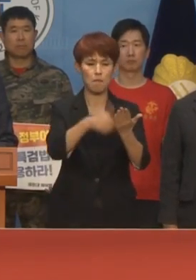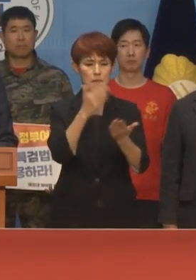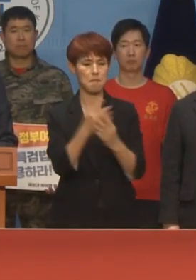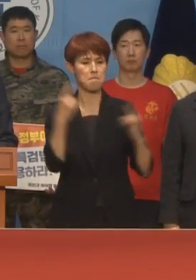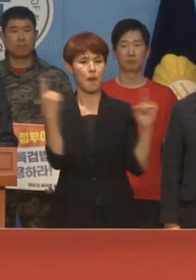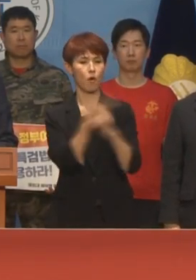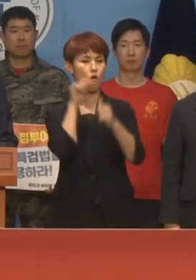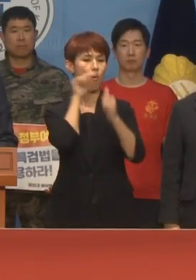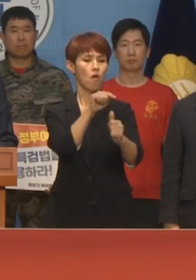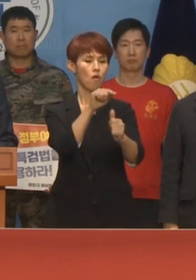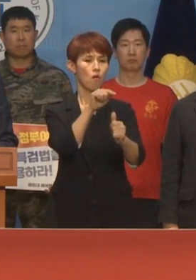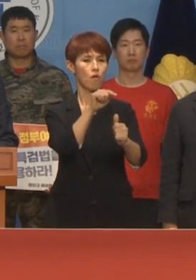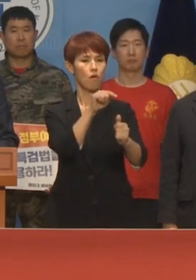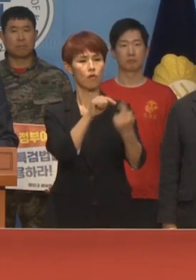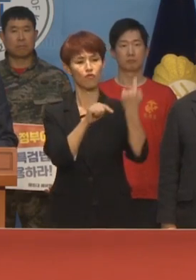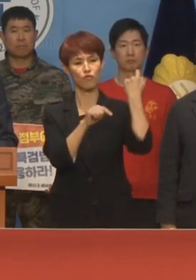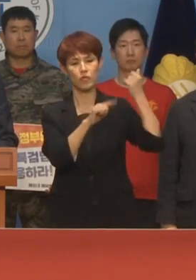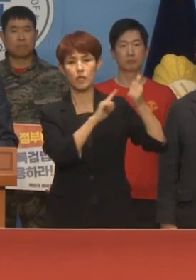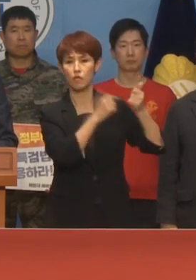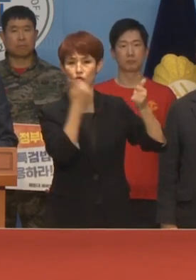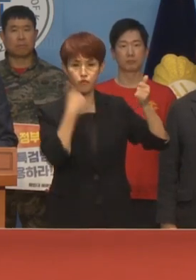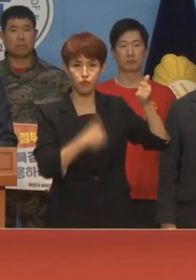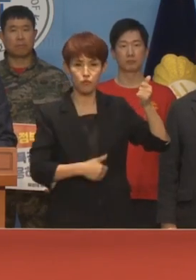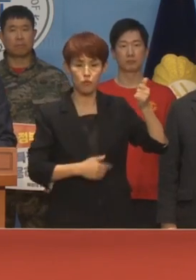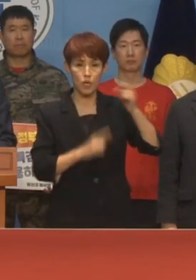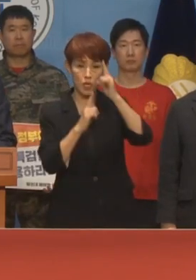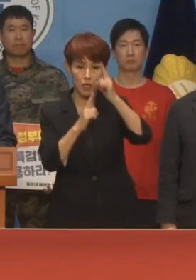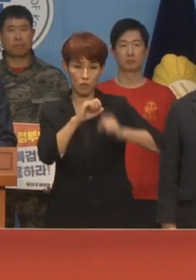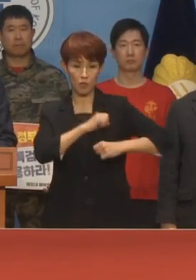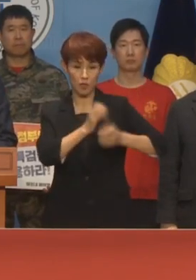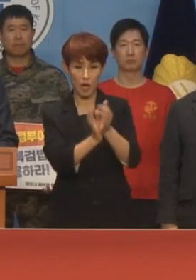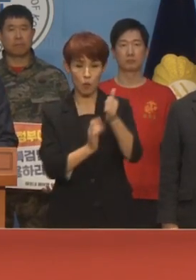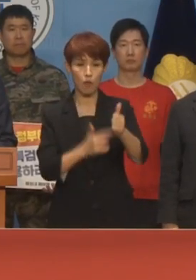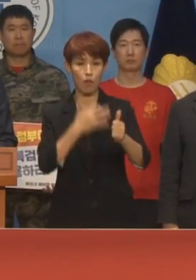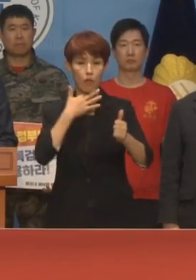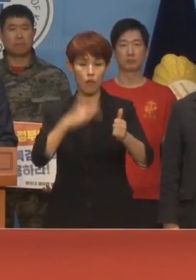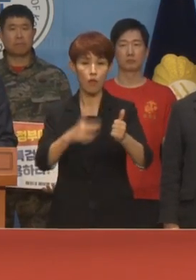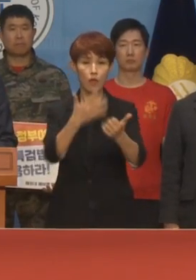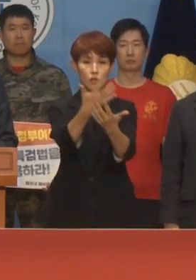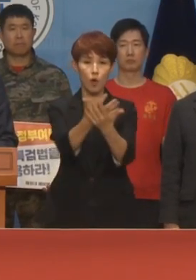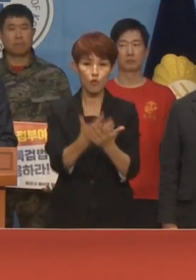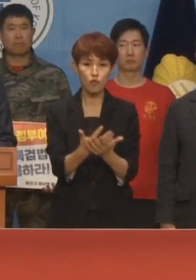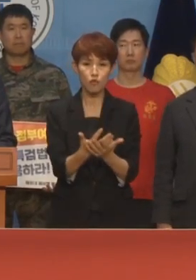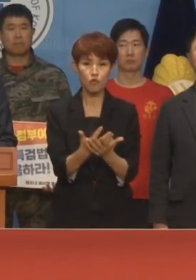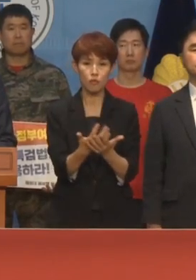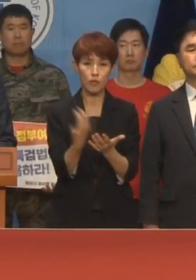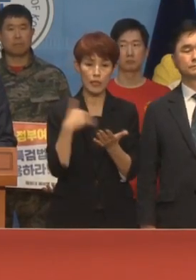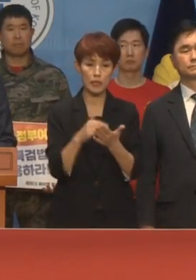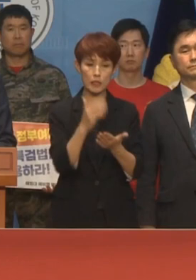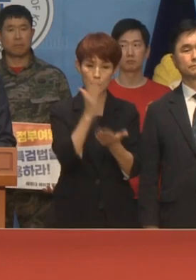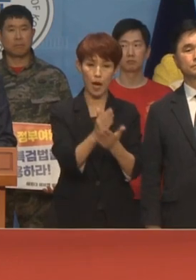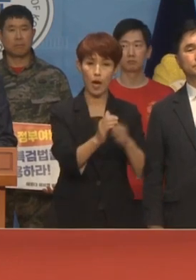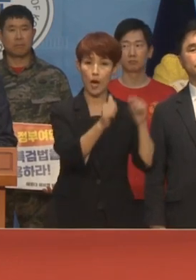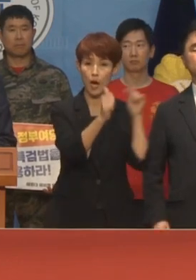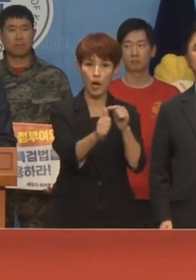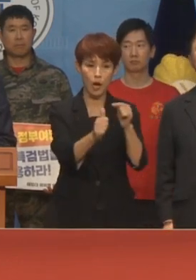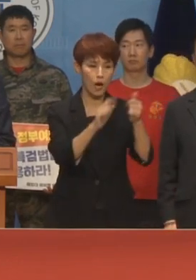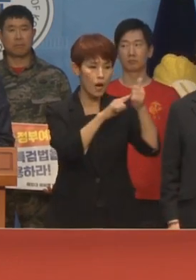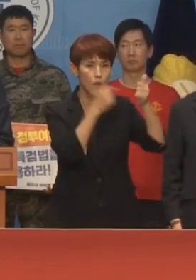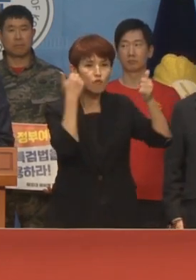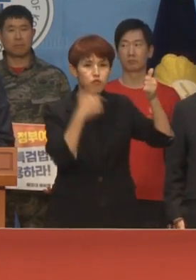사람, 그 다음에 이종섭 장관은 하지 않았다고 하는 서류 반환 지시를 한 사람을 밝혀야